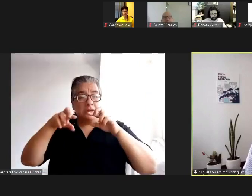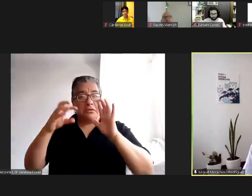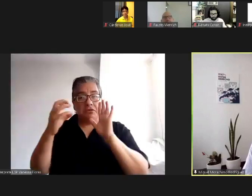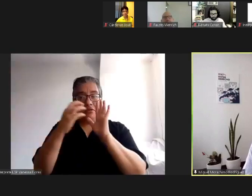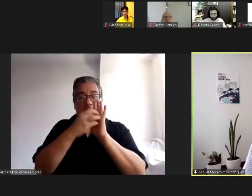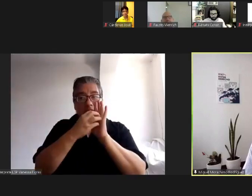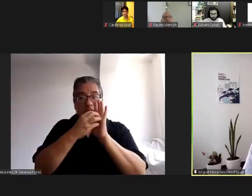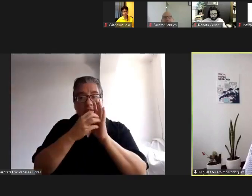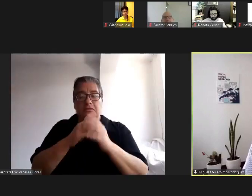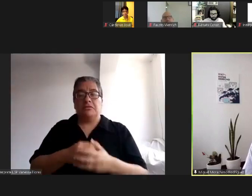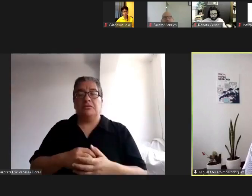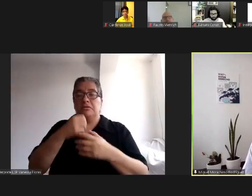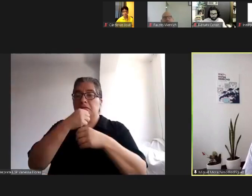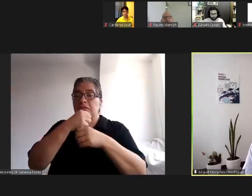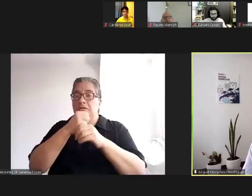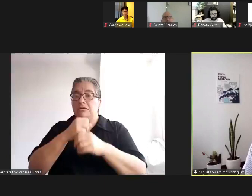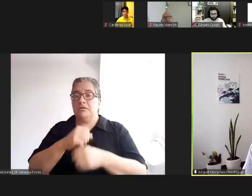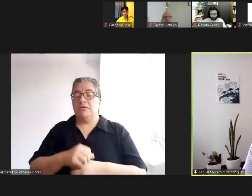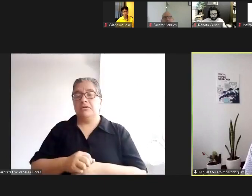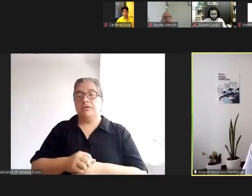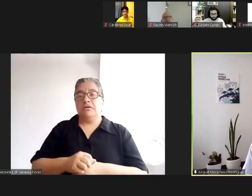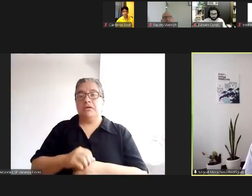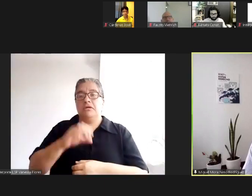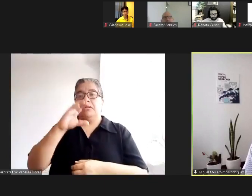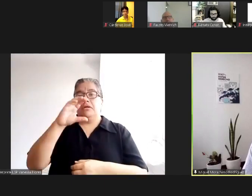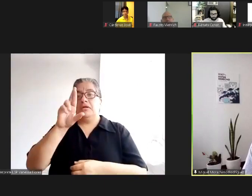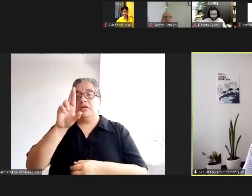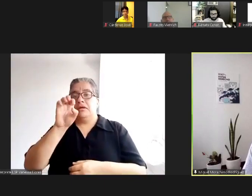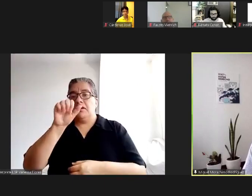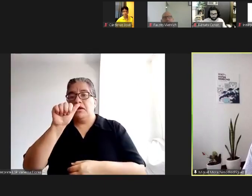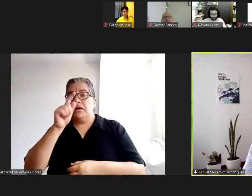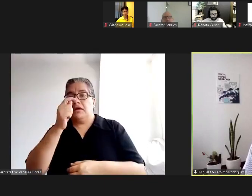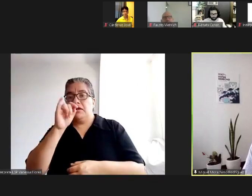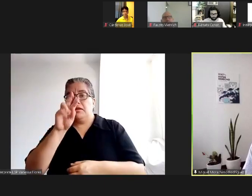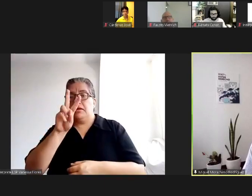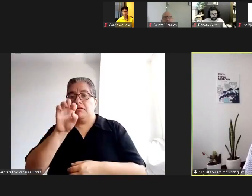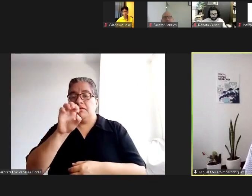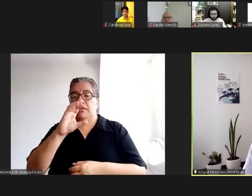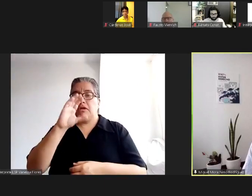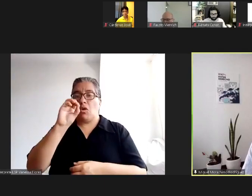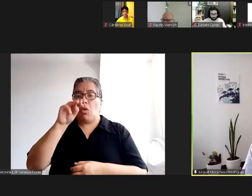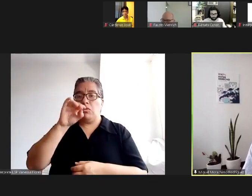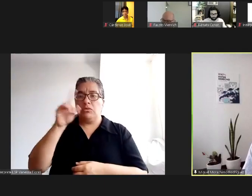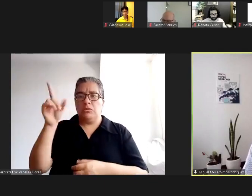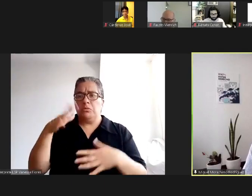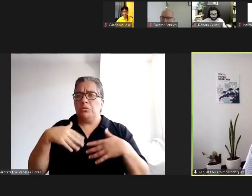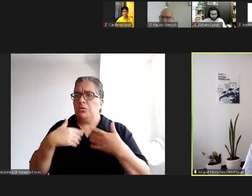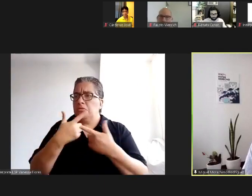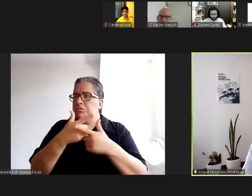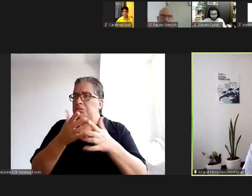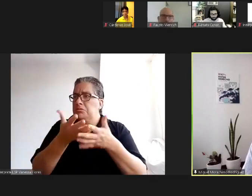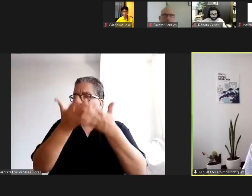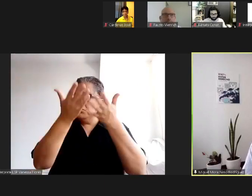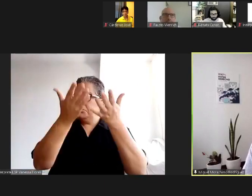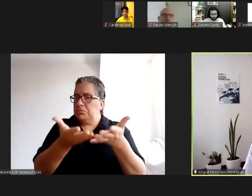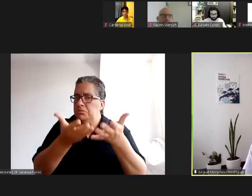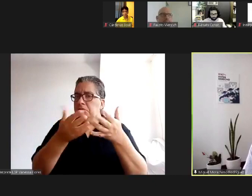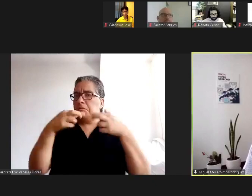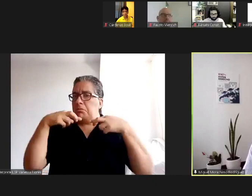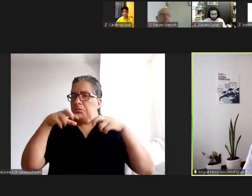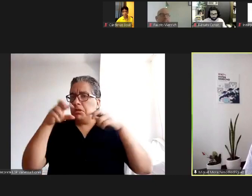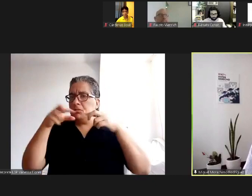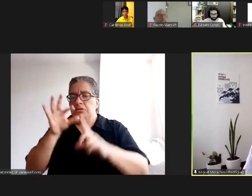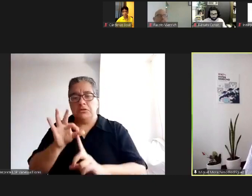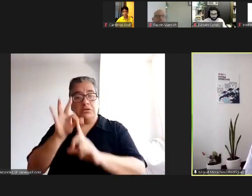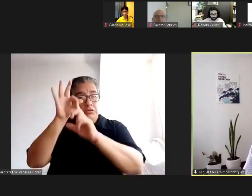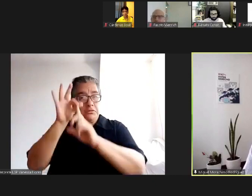Creative Commons a sus obras y en virtud de esta licencia puede concederle permisos